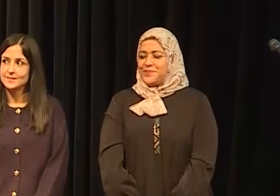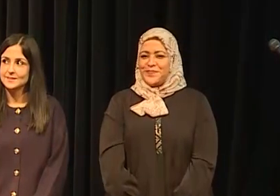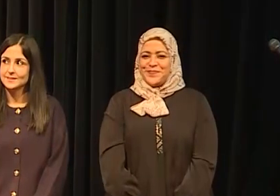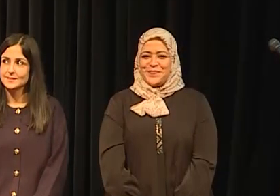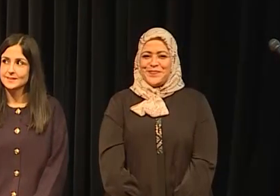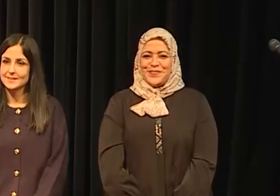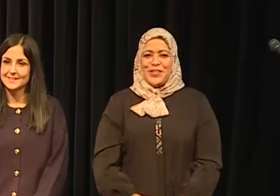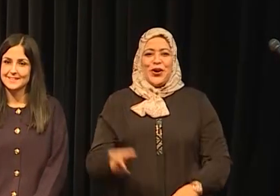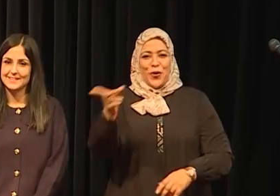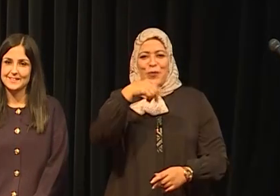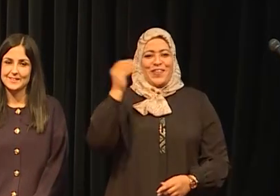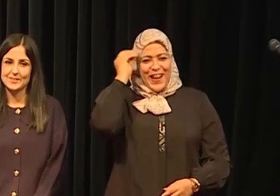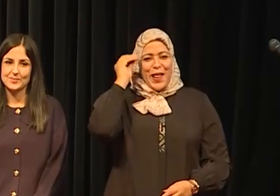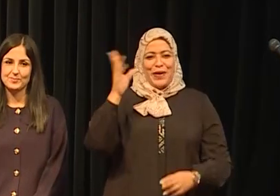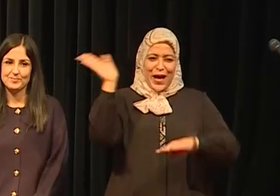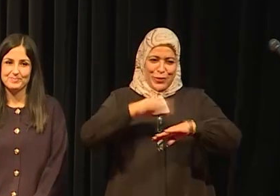عاودوها،